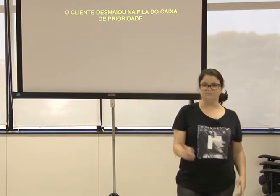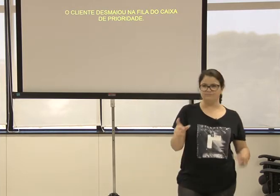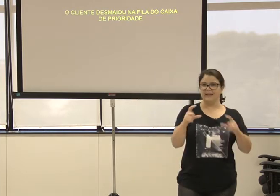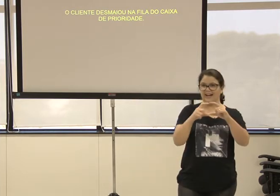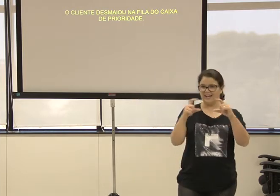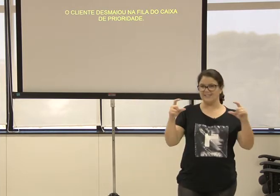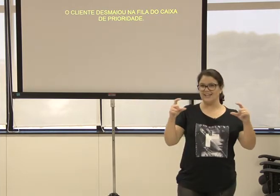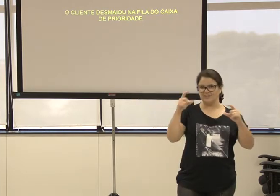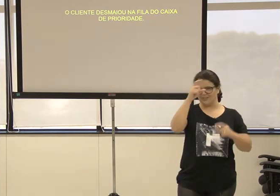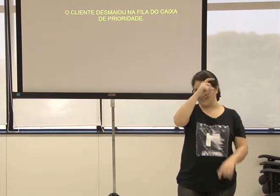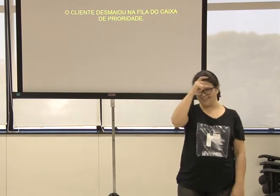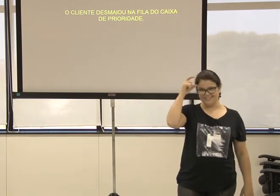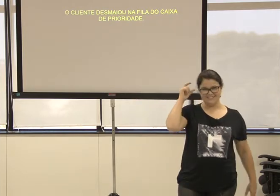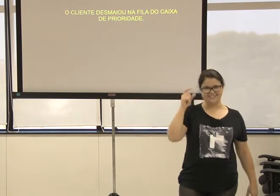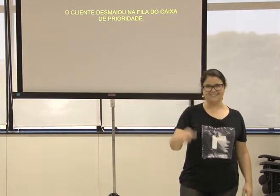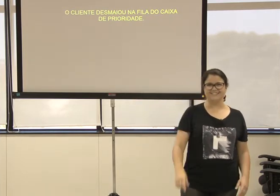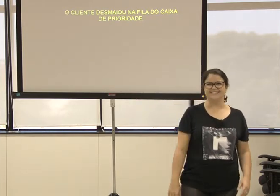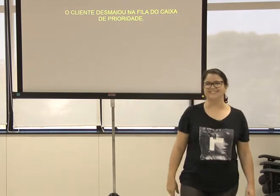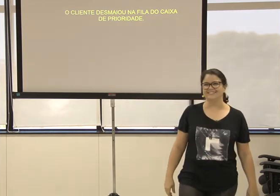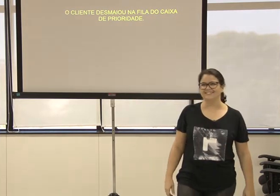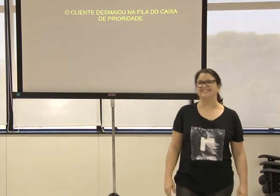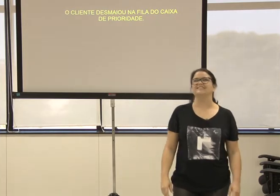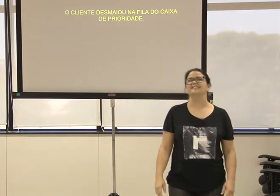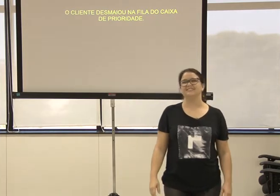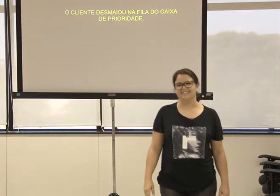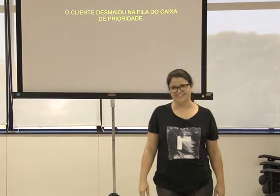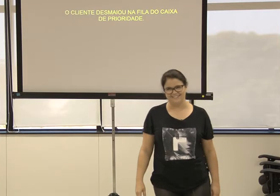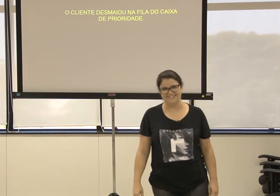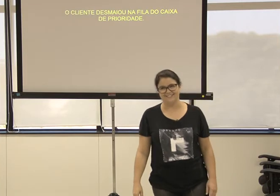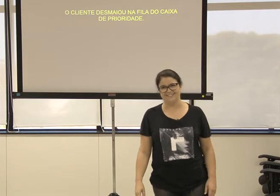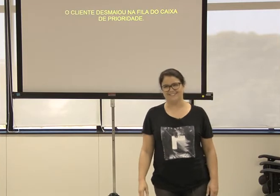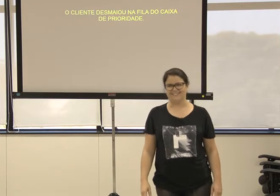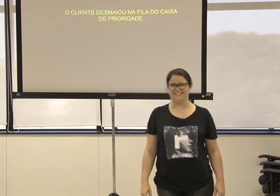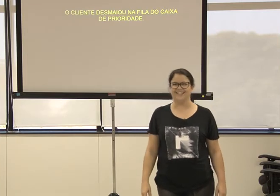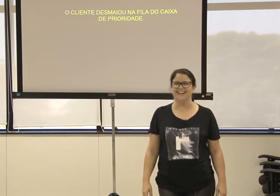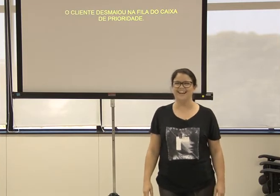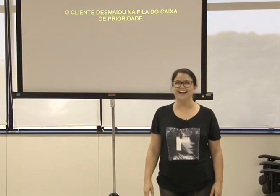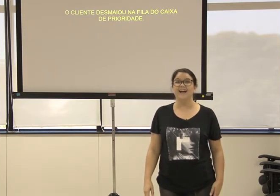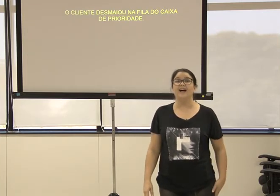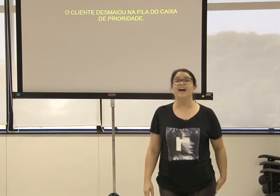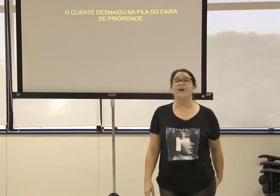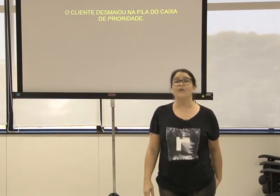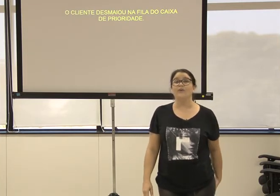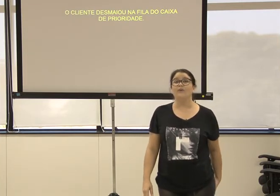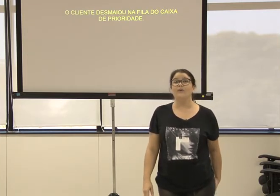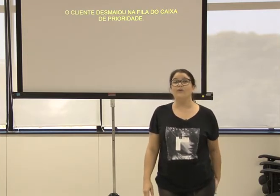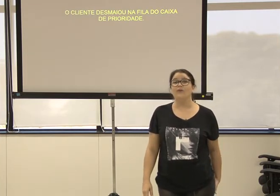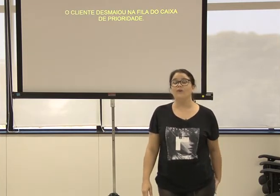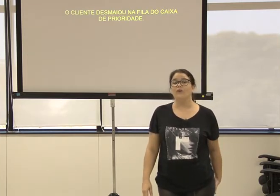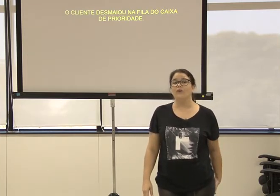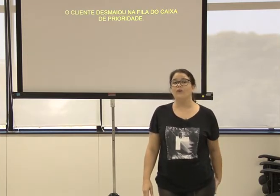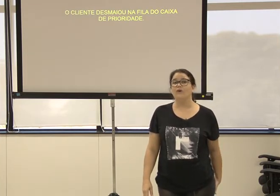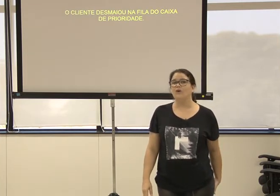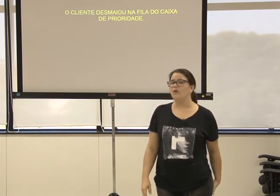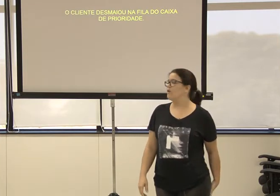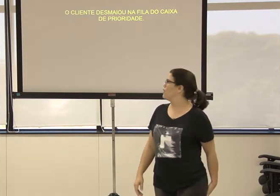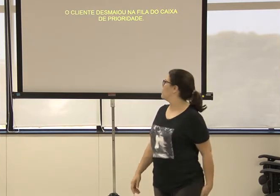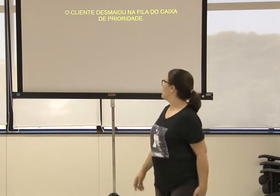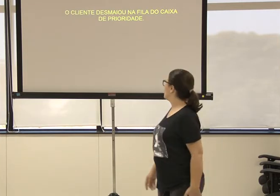Né? A cédula. O bolo. Bolo. Bolo de dinheiro. Essa frase,